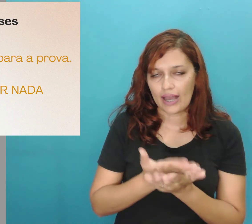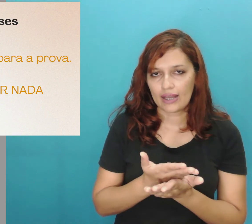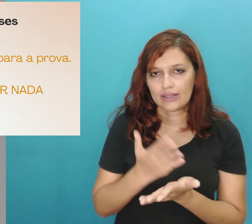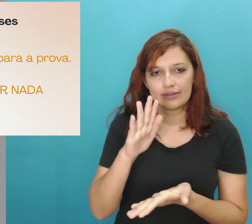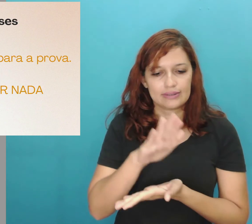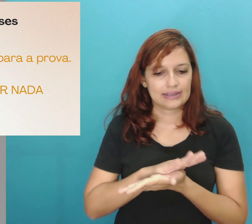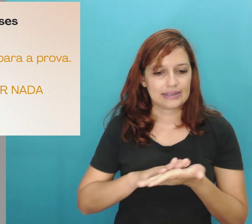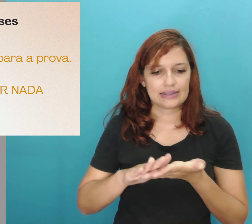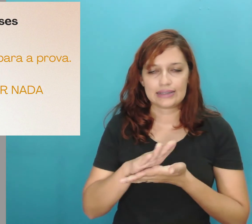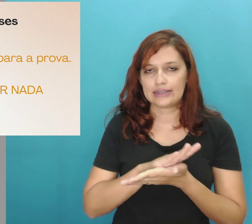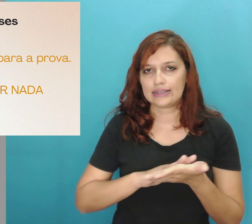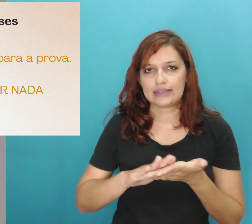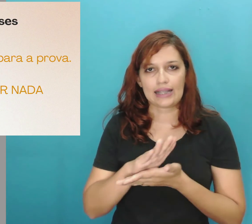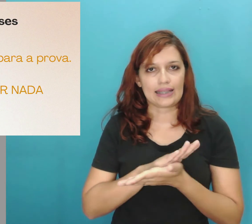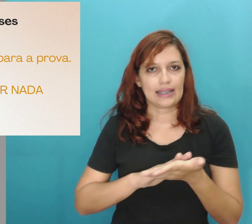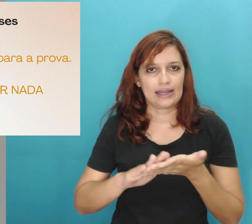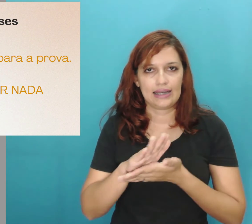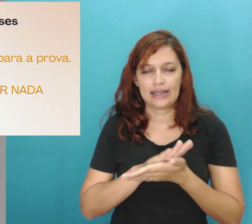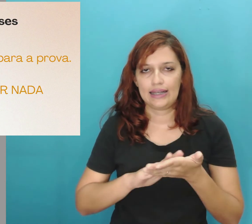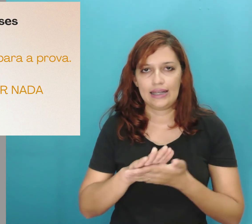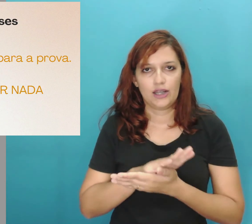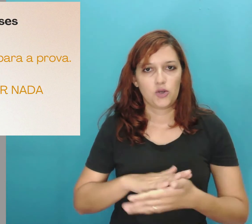estudar, nada.